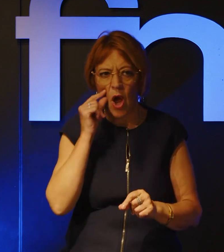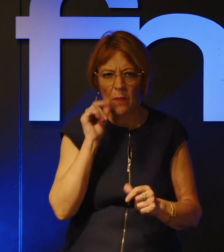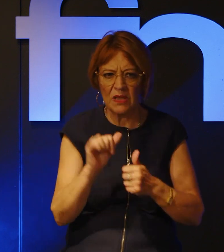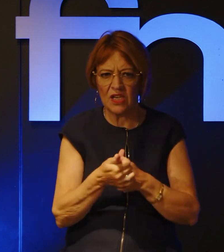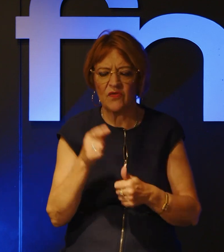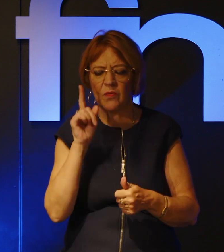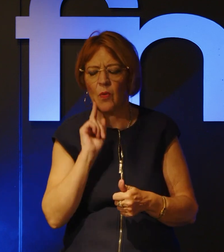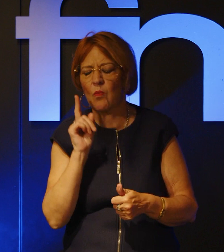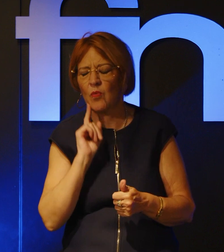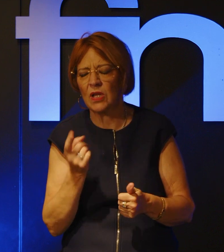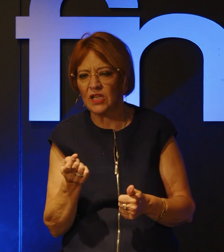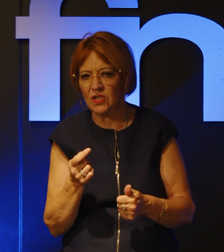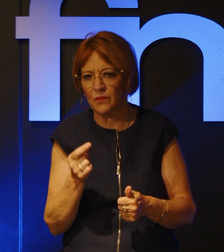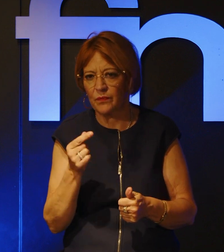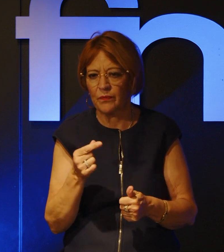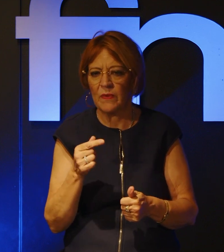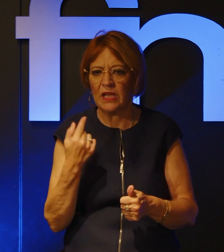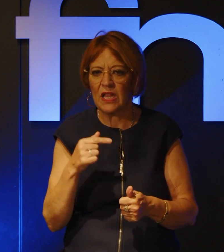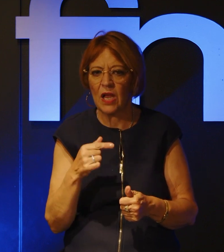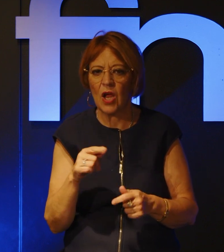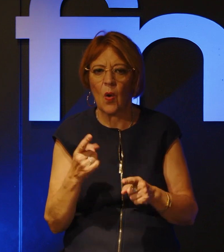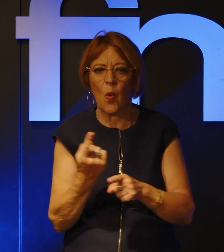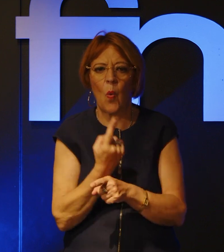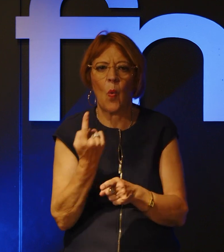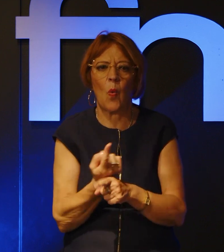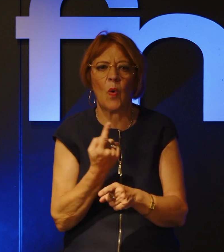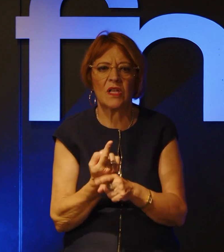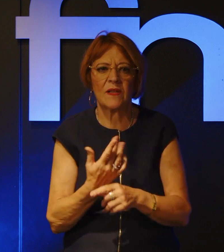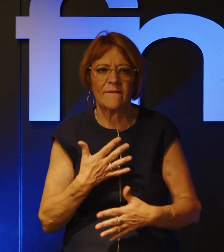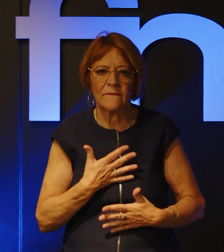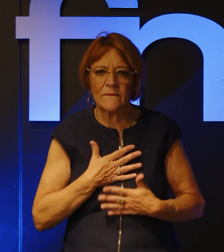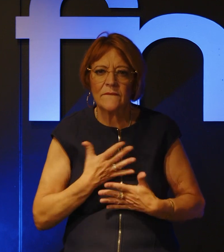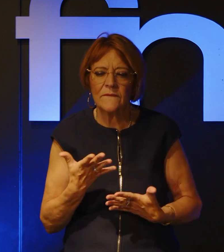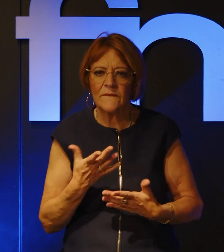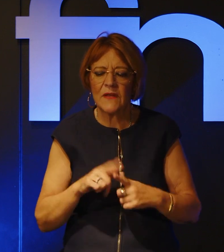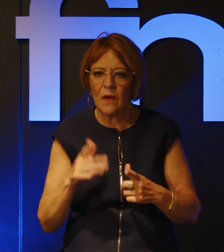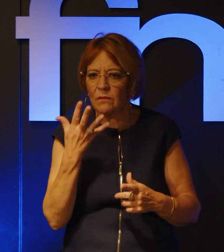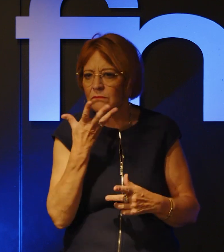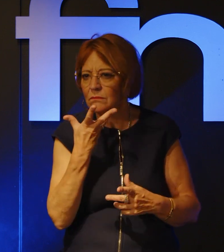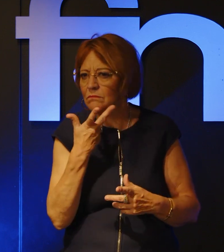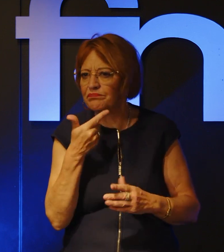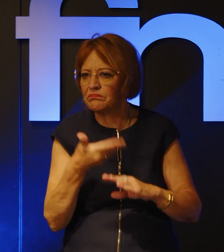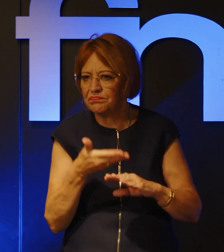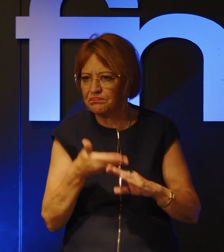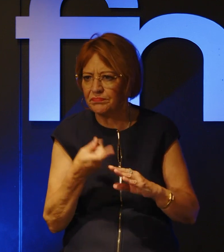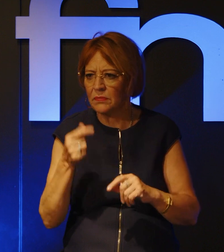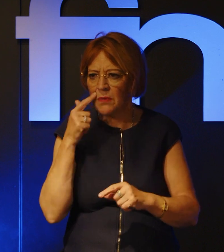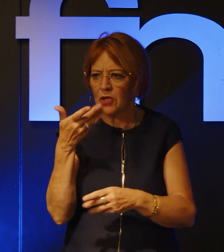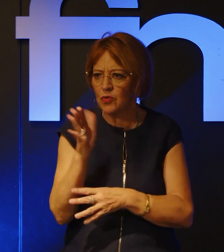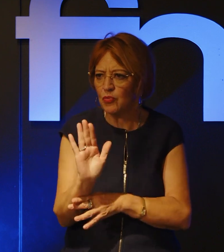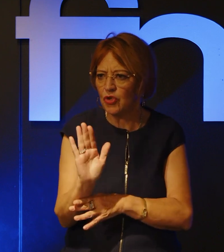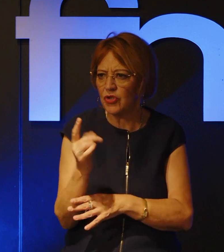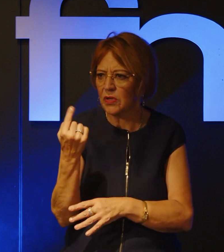mulheres ou Visa transformar as mulheres em objetos de desejo em objetos de exposição do